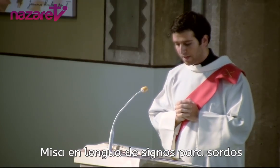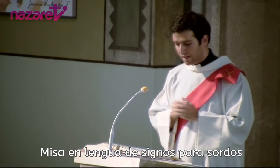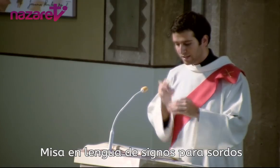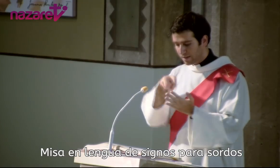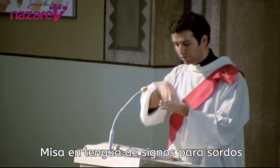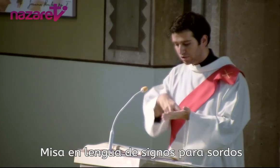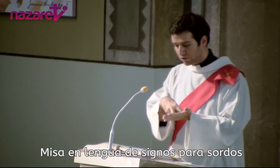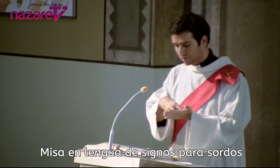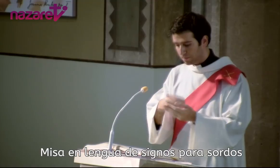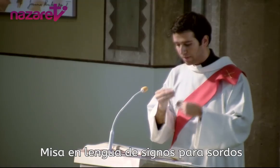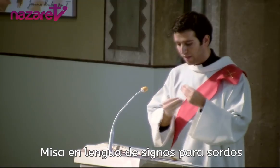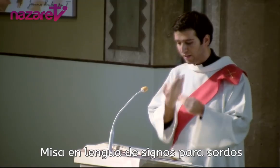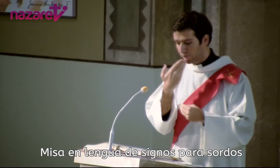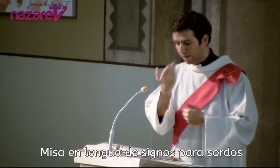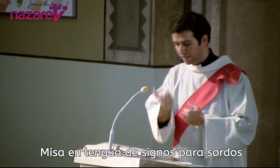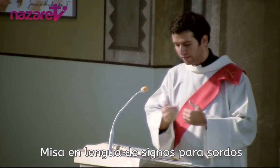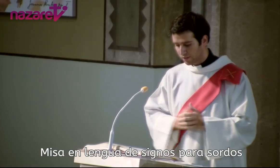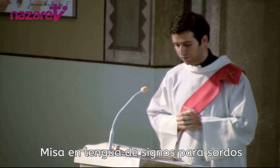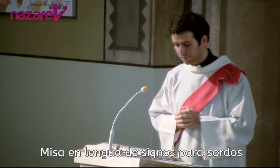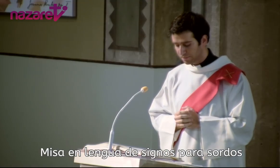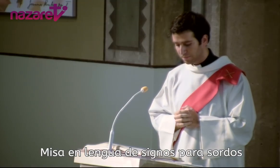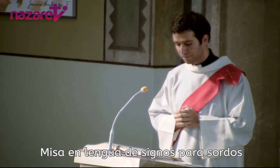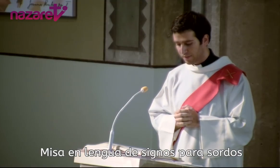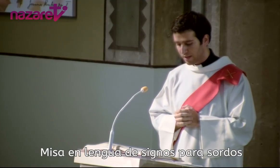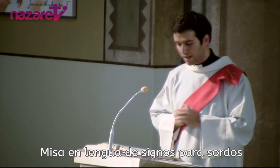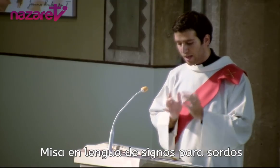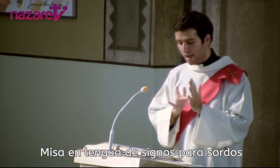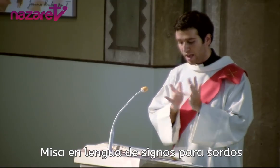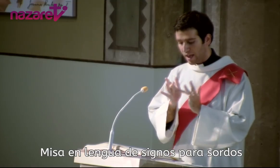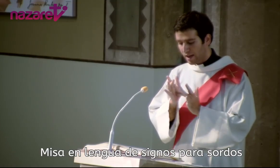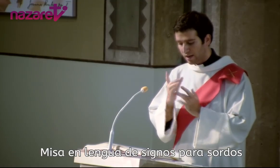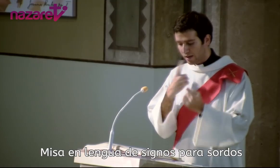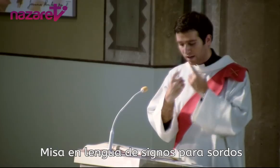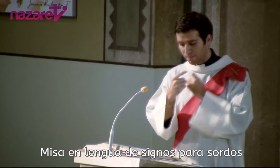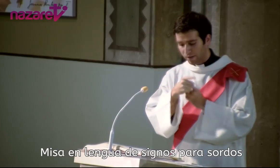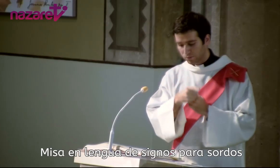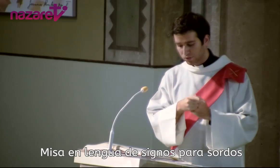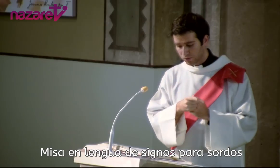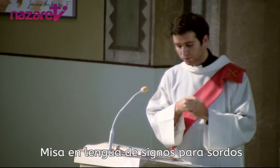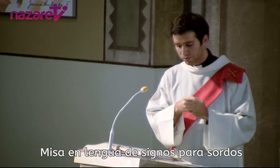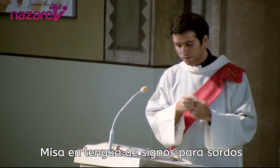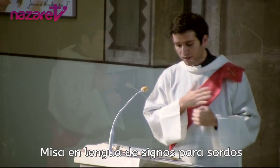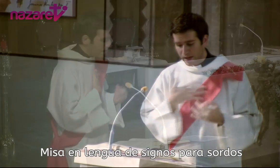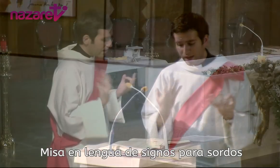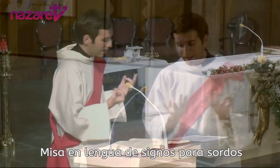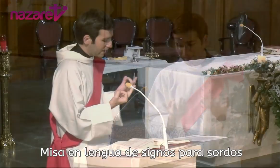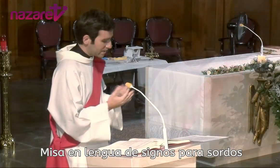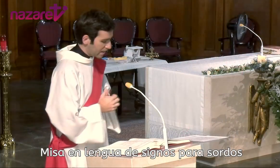y se postró para hacerle una petición. Él le preguntó: ¿qué deseas?